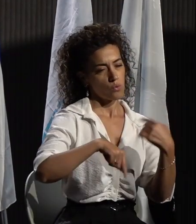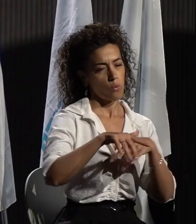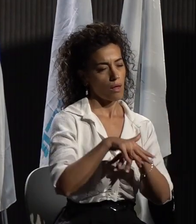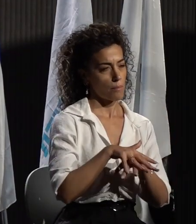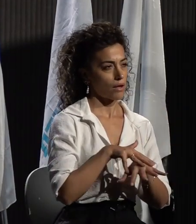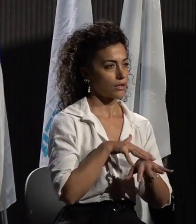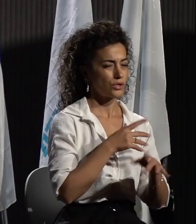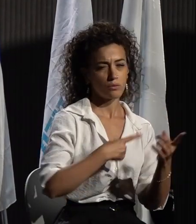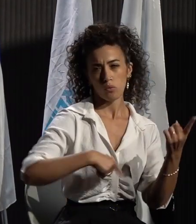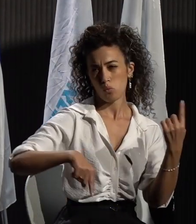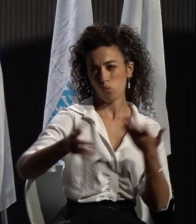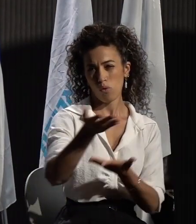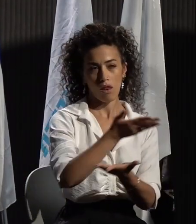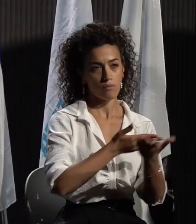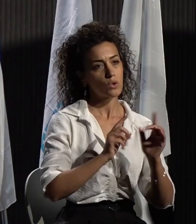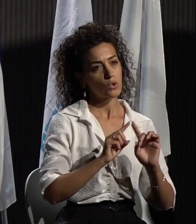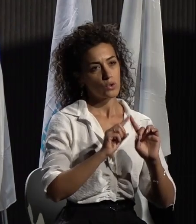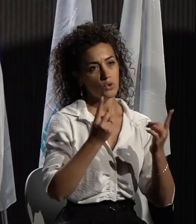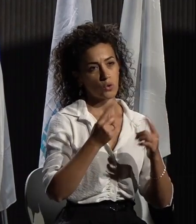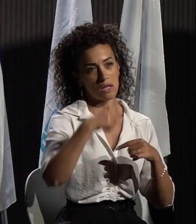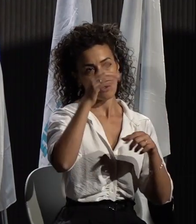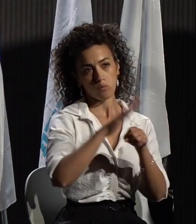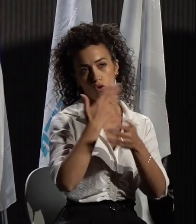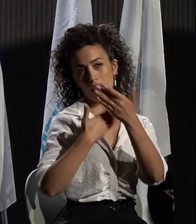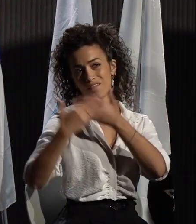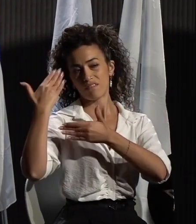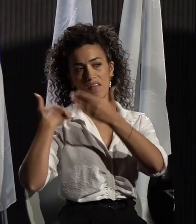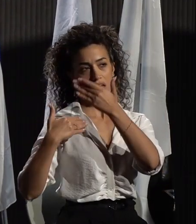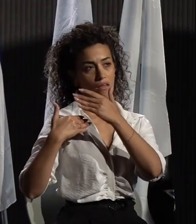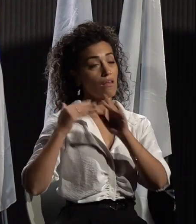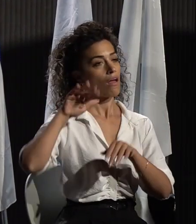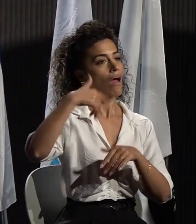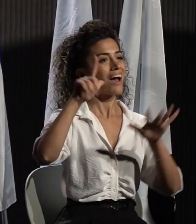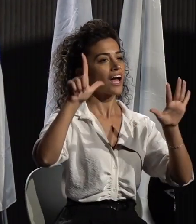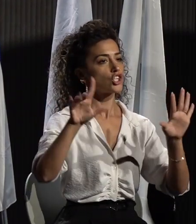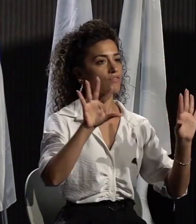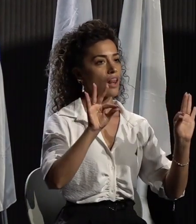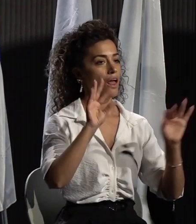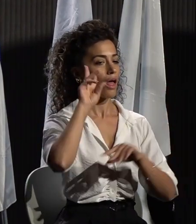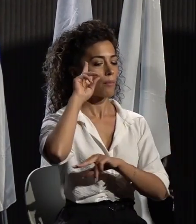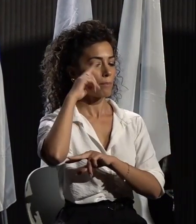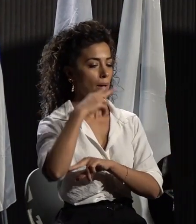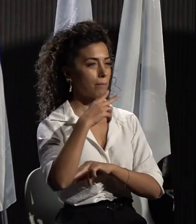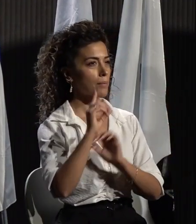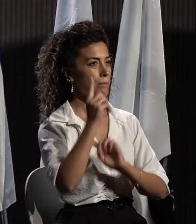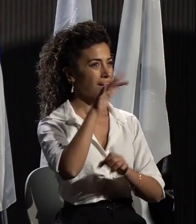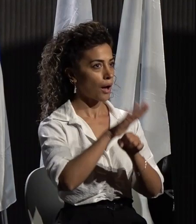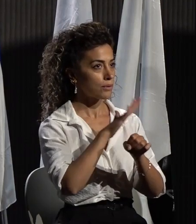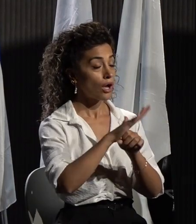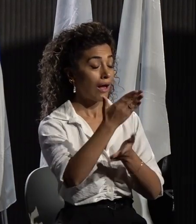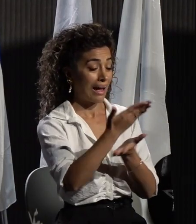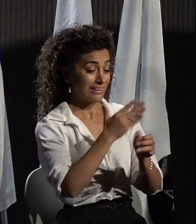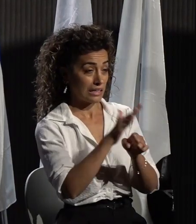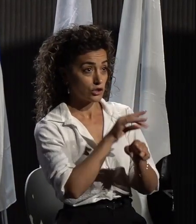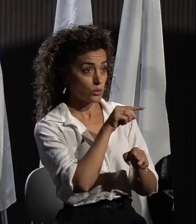מרגישים, כולנו, שונה מאוד מקודמיו. אחרי השבעה באוקטובר, המבט על השואה, ההתייחסות